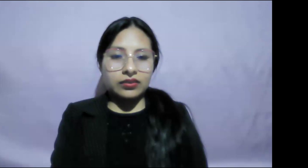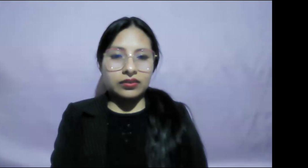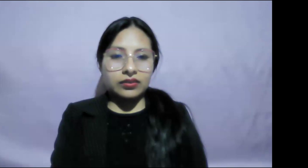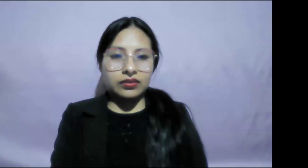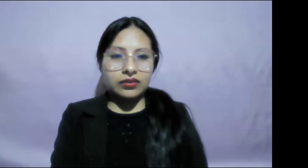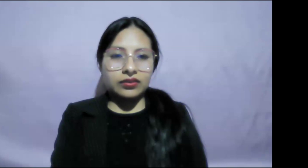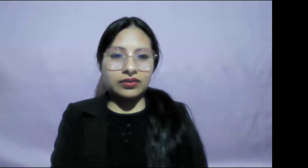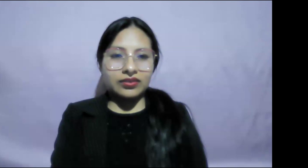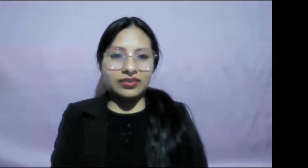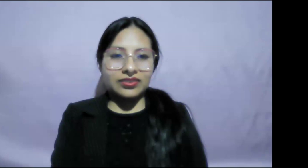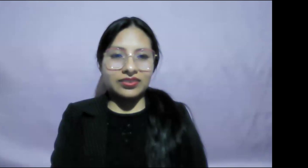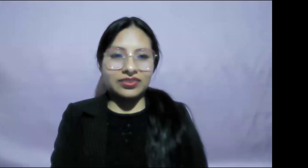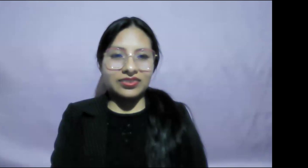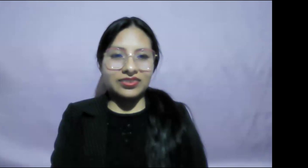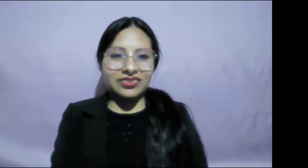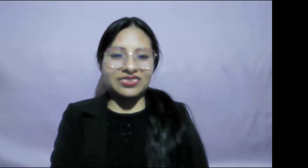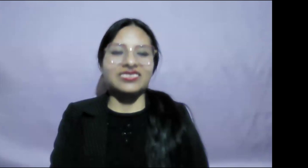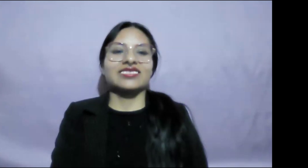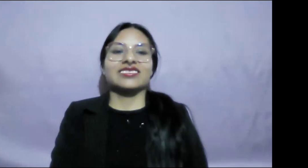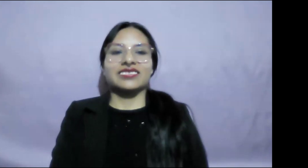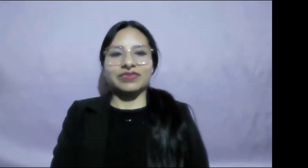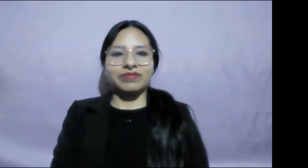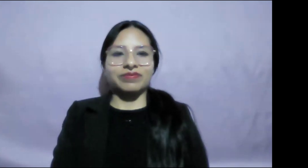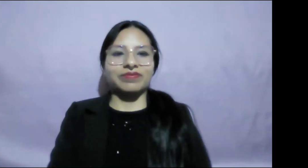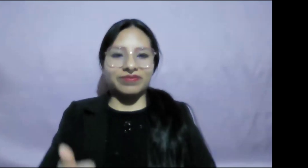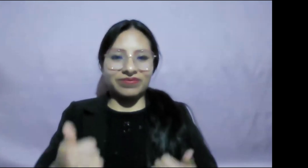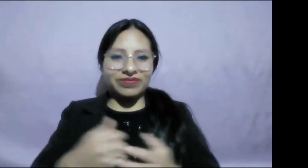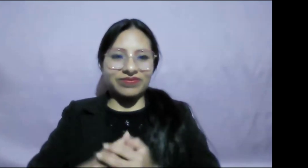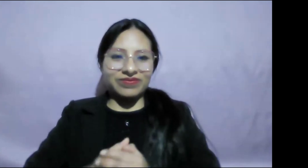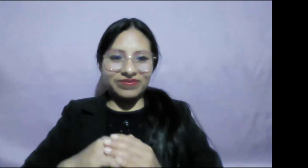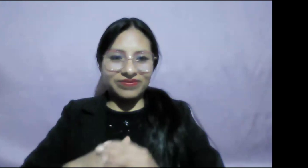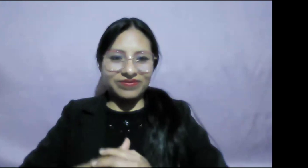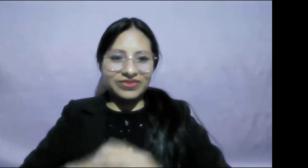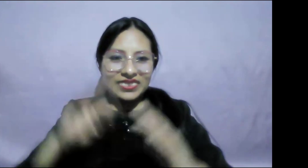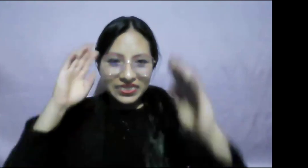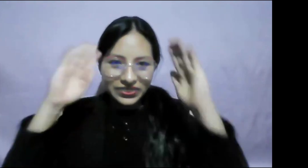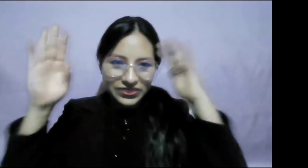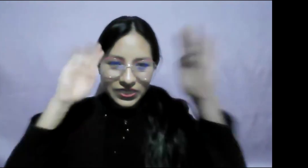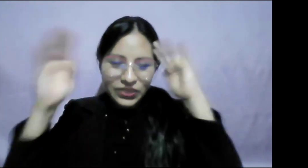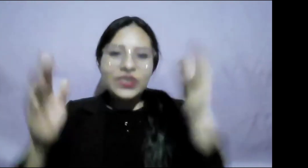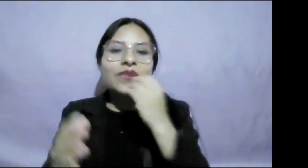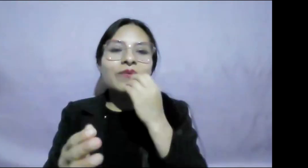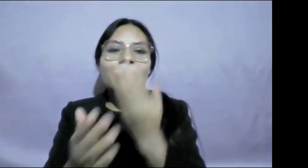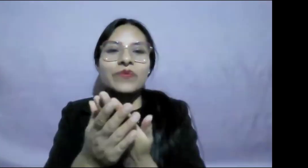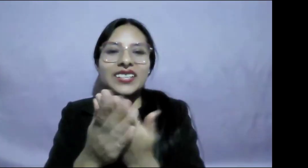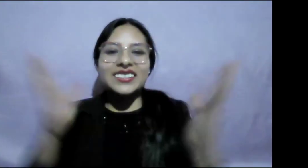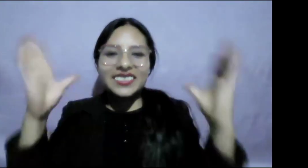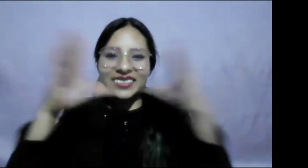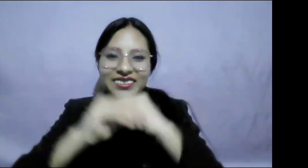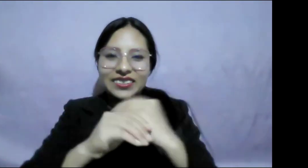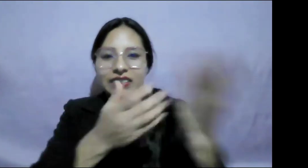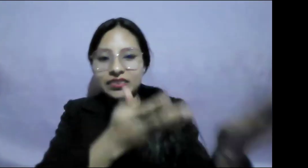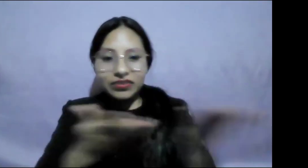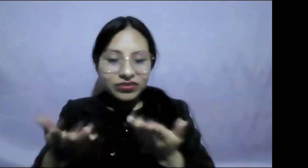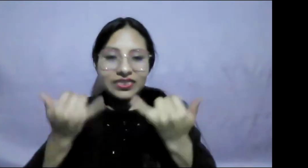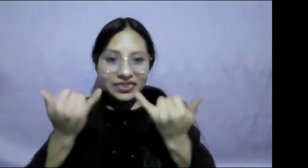gracias entonces comenzamos iniciamos evely y agradecemos a todos que hayan prendido sus camaritas muy